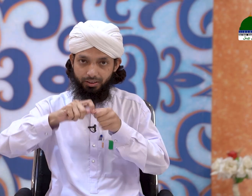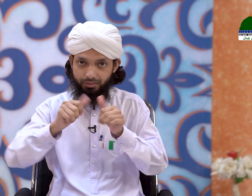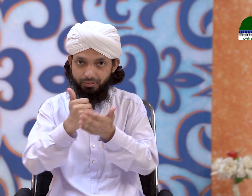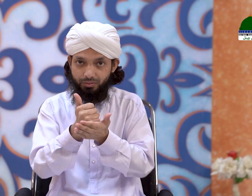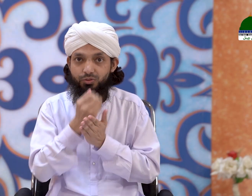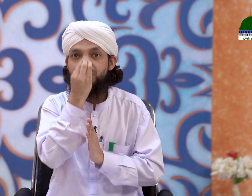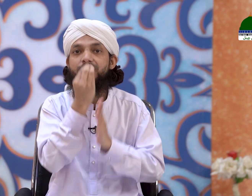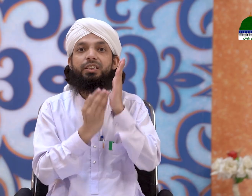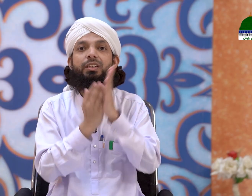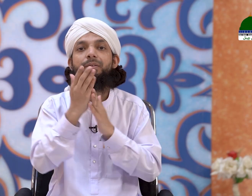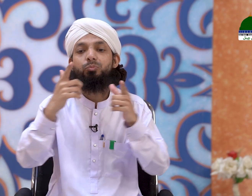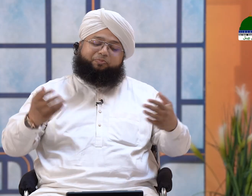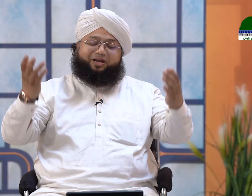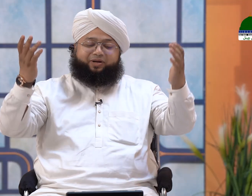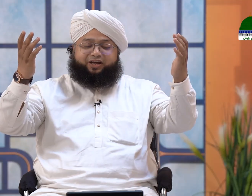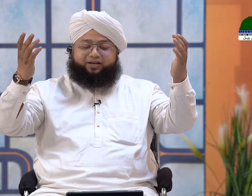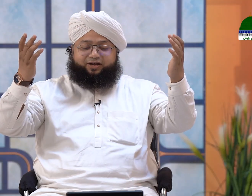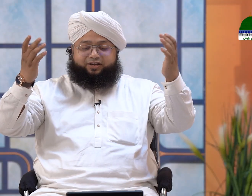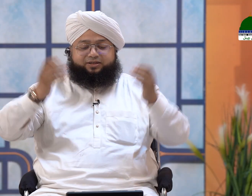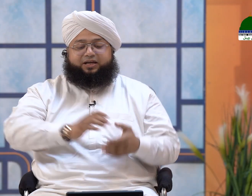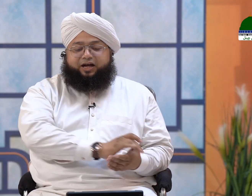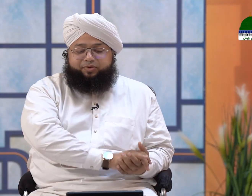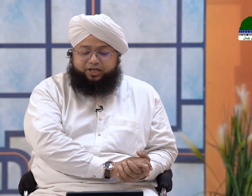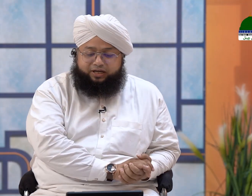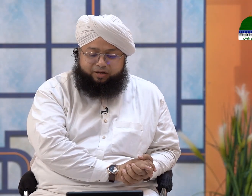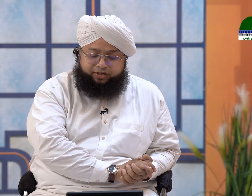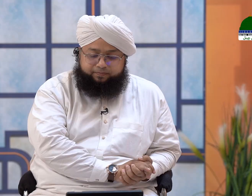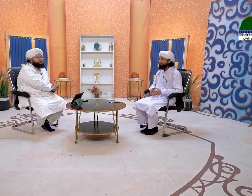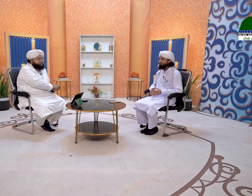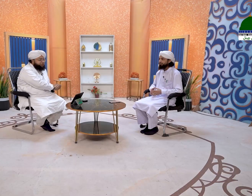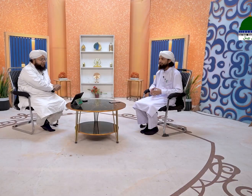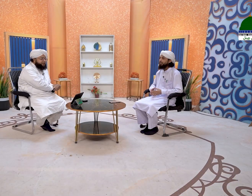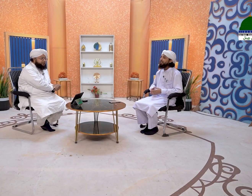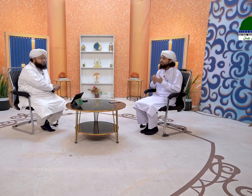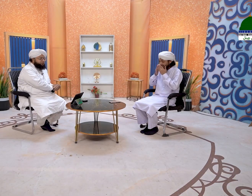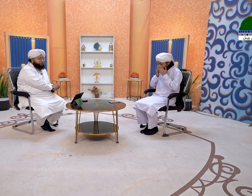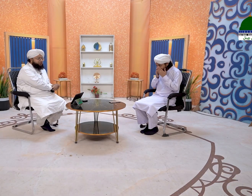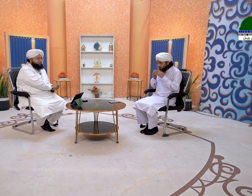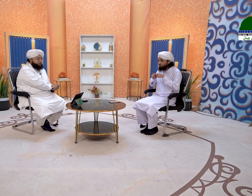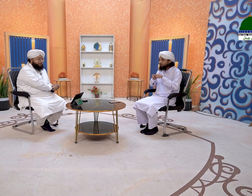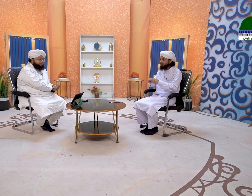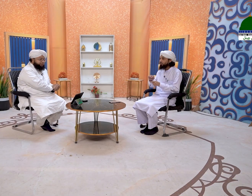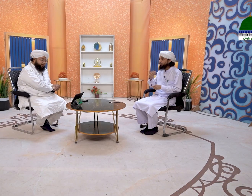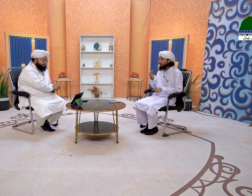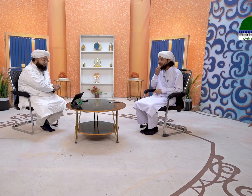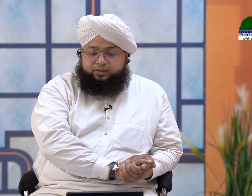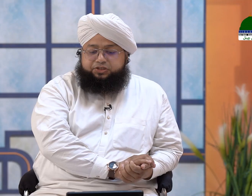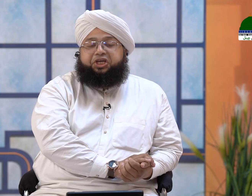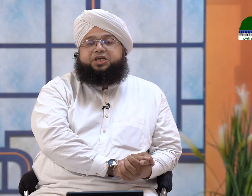میں پڑوسی مجھے تم اپنا بنانا، آمین آمین۔ چھینکنے کی سنتیں اور آداب یہ ہیں۔ چھینک کے